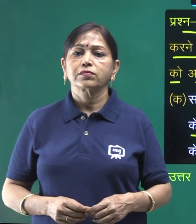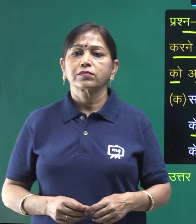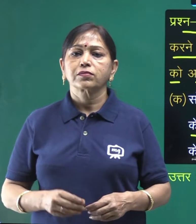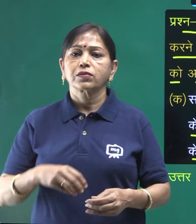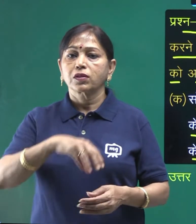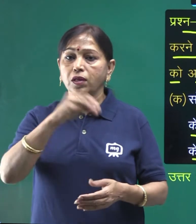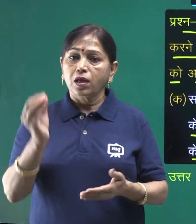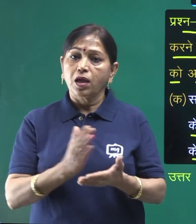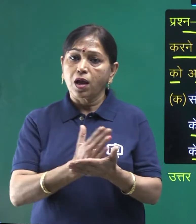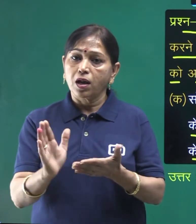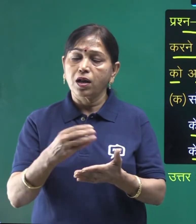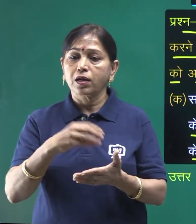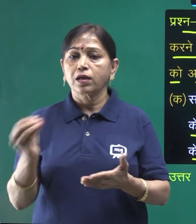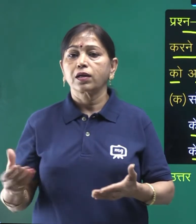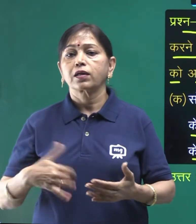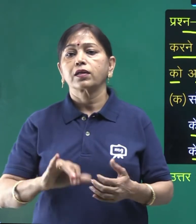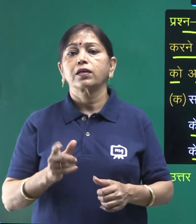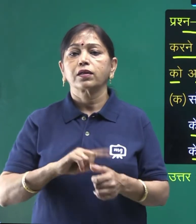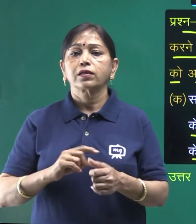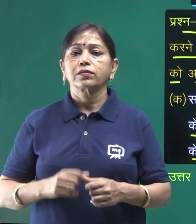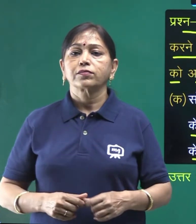पृथक करने के लिए